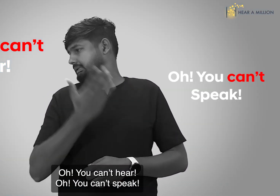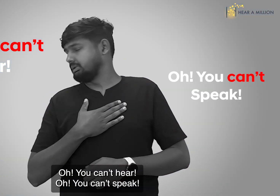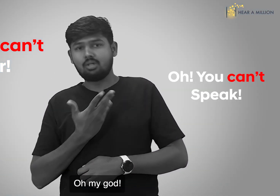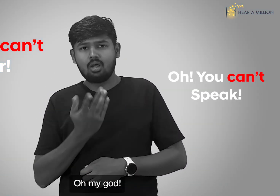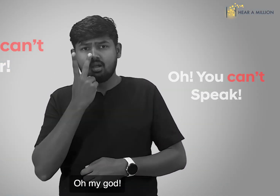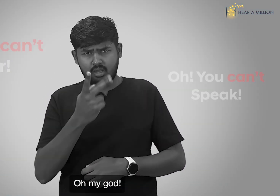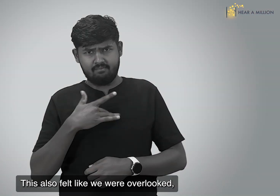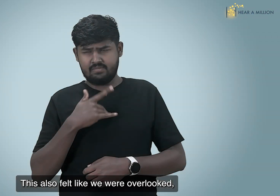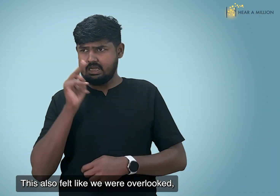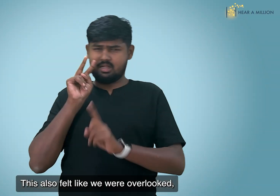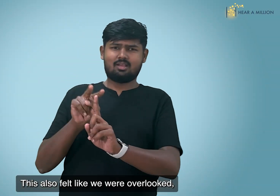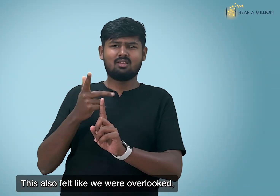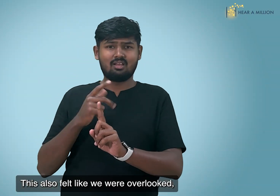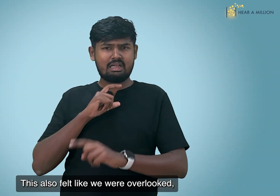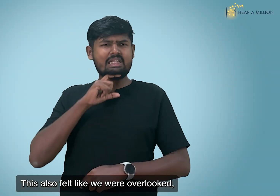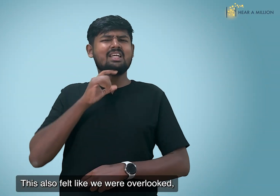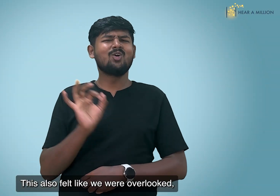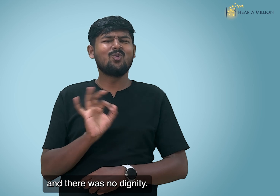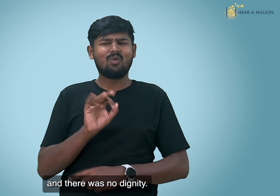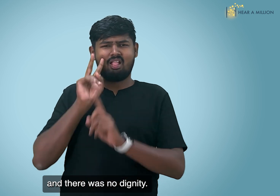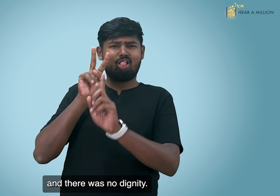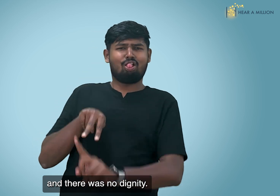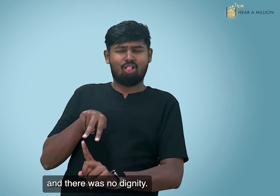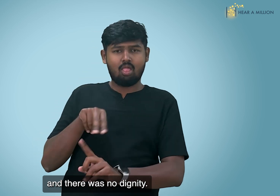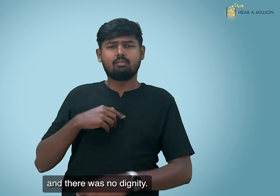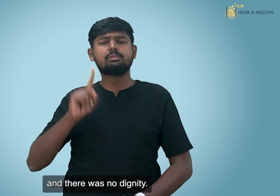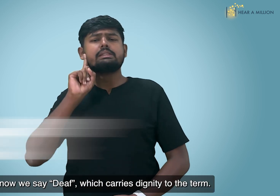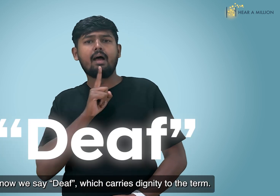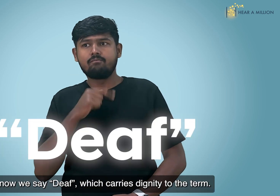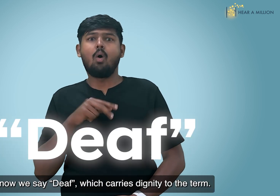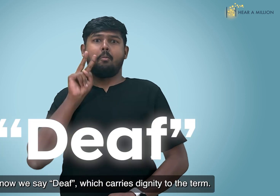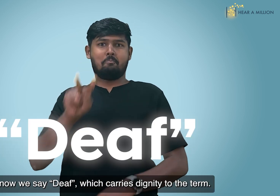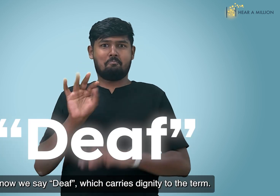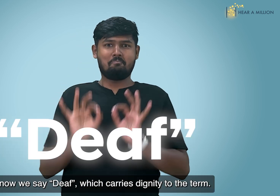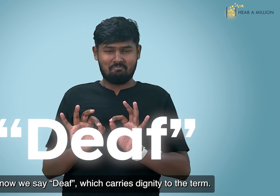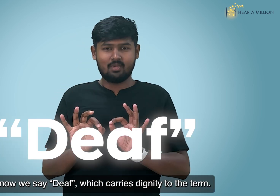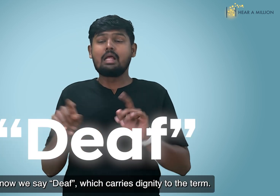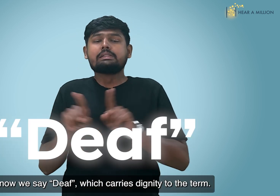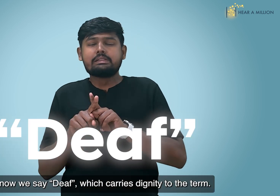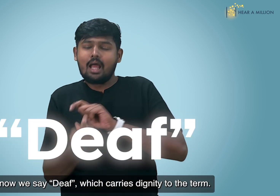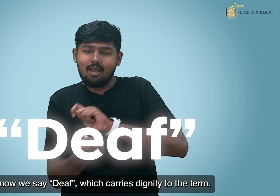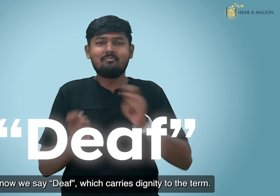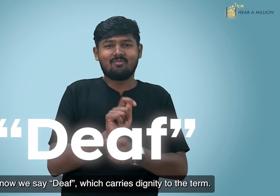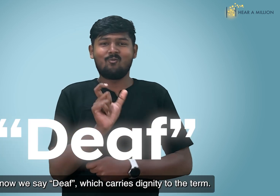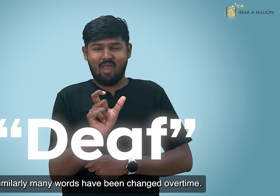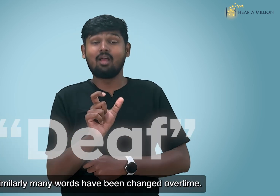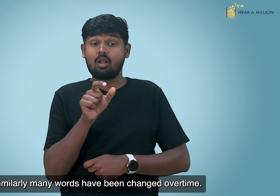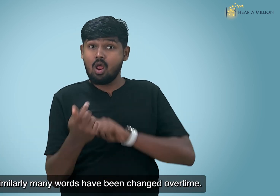सकते, ओ आप बोल नहीं सकते, हे भगवान। इससे यह महसूस होता था कि हमें अनदेखा किया गया और इस शब्द में कोई गरिमा नहीं थी। लेकिन अब हमें डेफ बुलाते हैं, जो